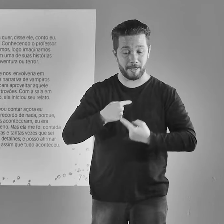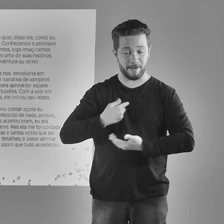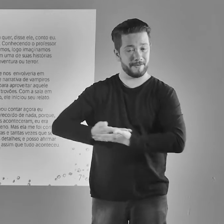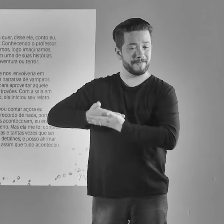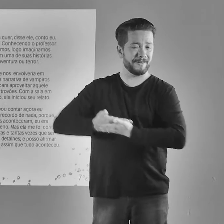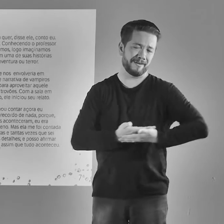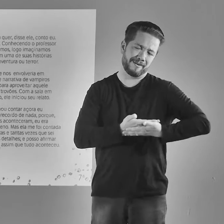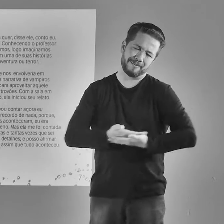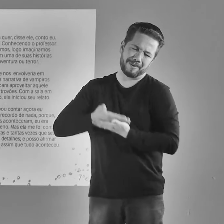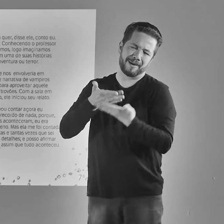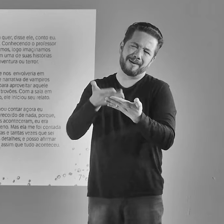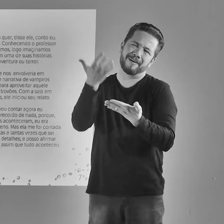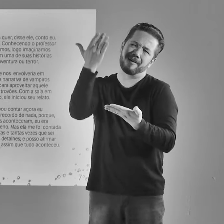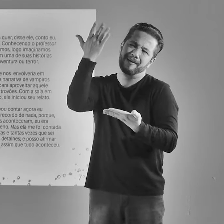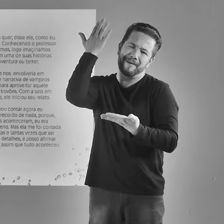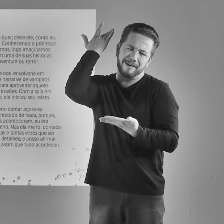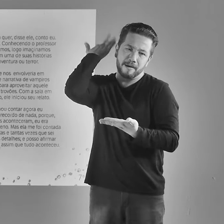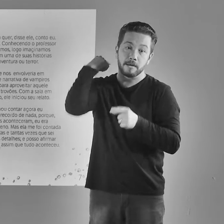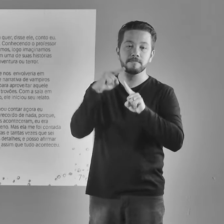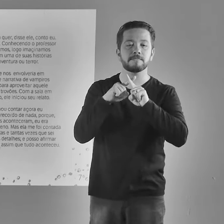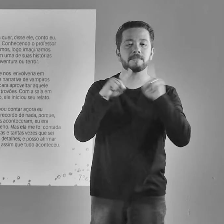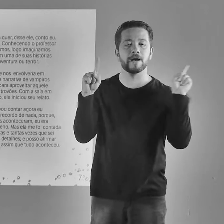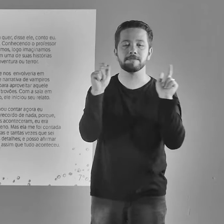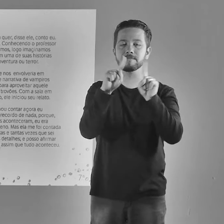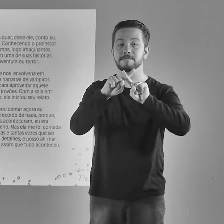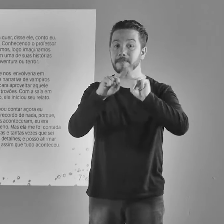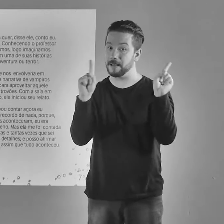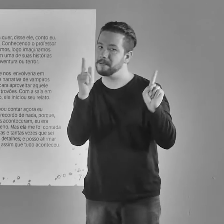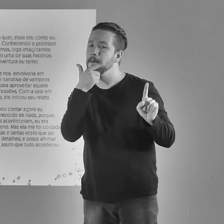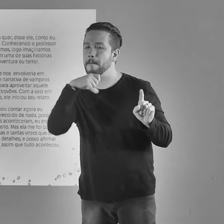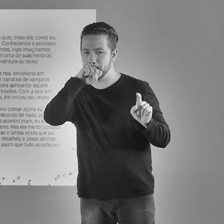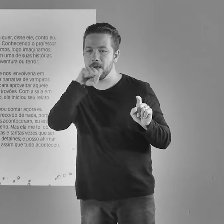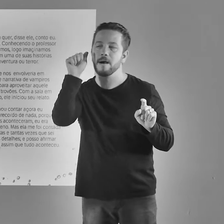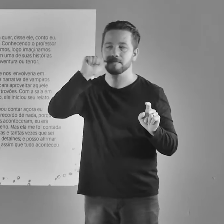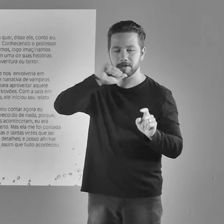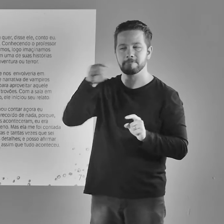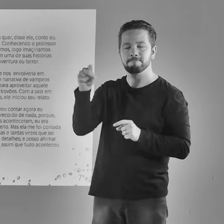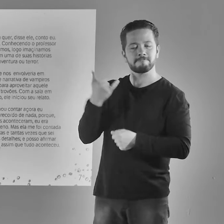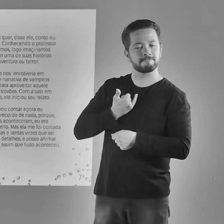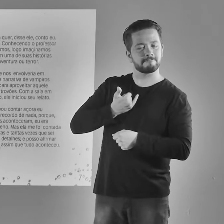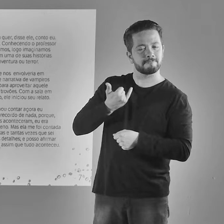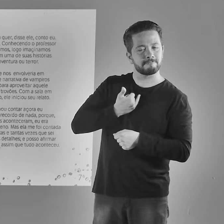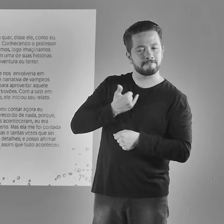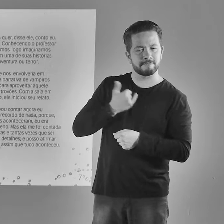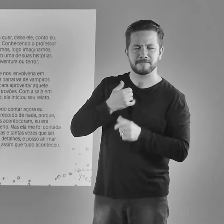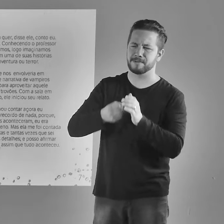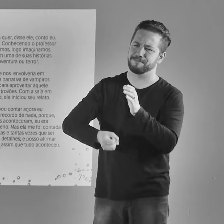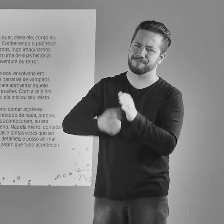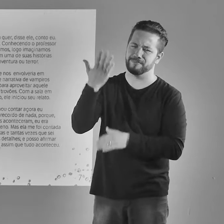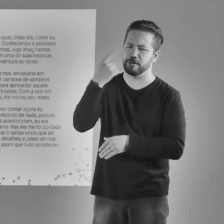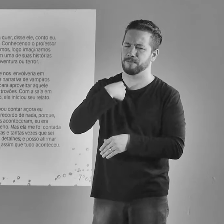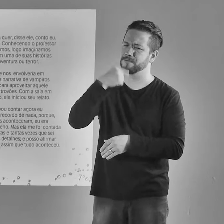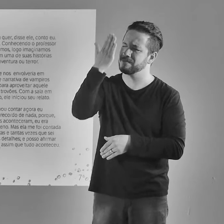bem pequeno. Mas ela me foi contada e recontada tantas e tantas vezes que sei